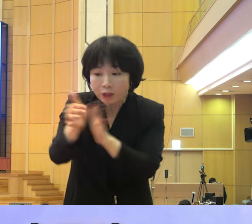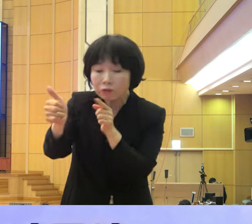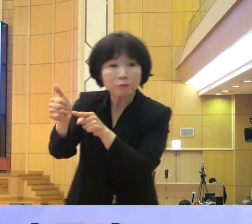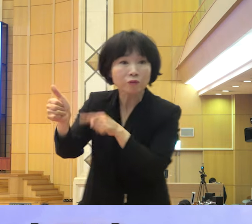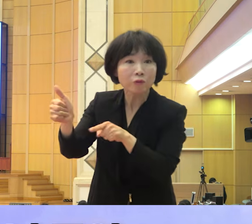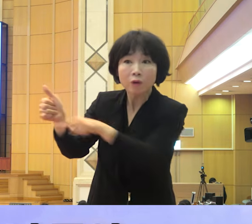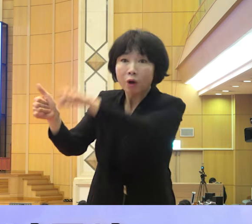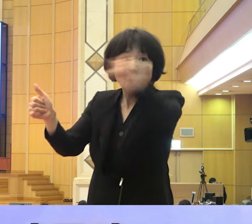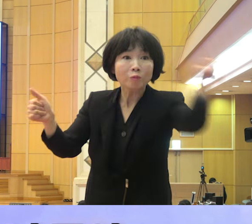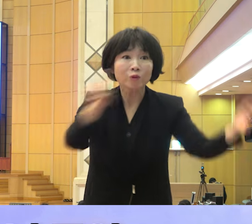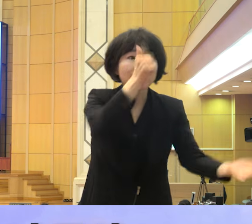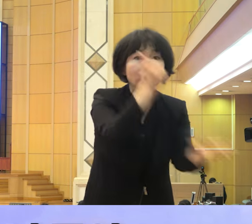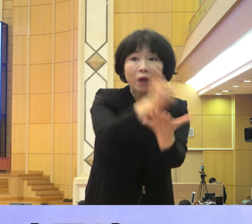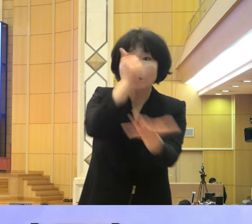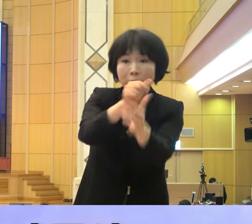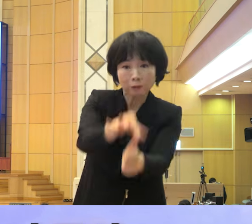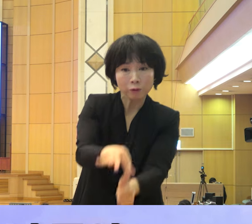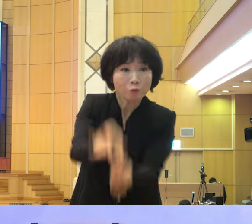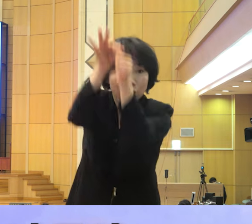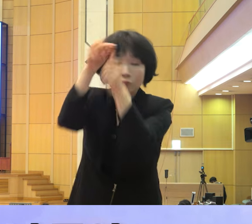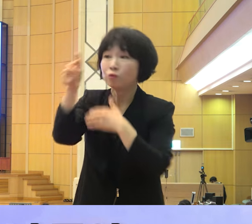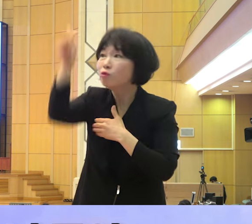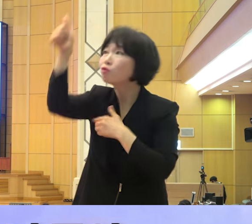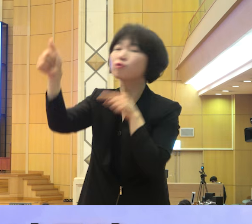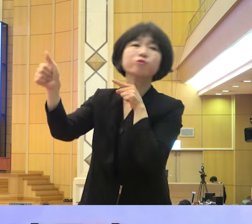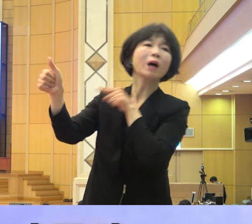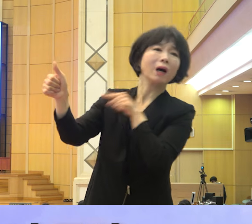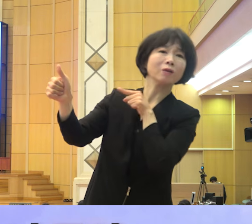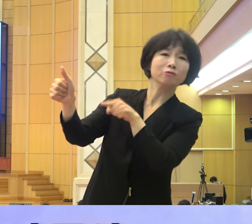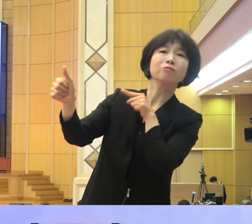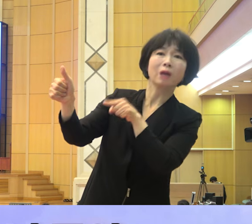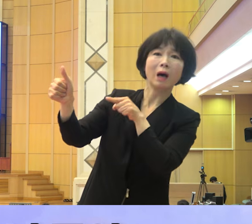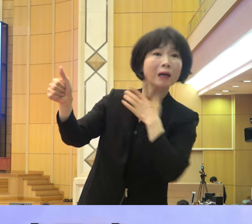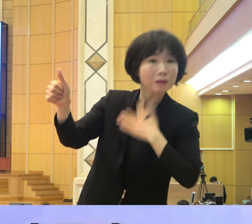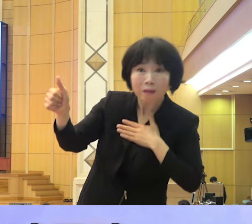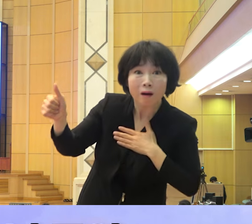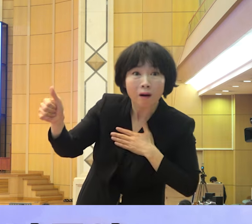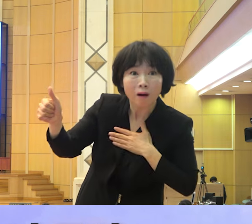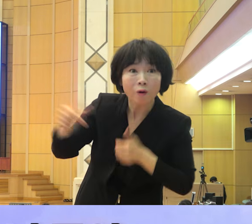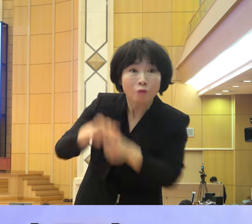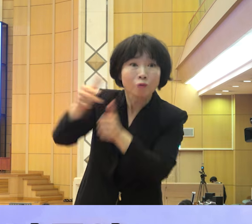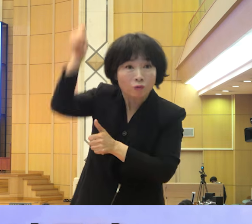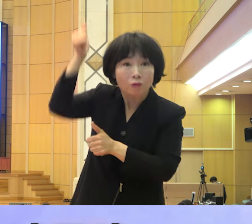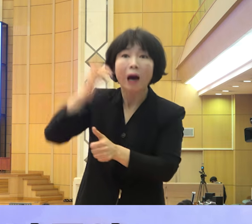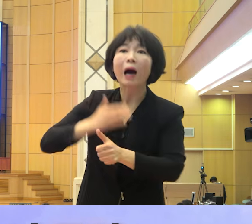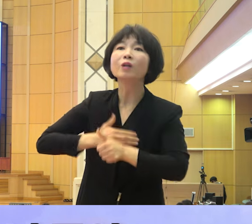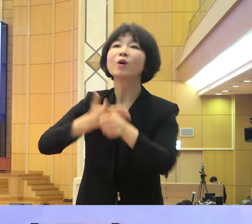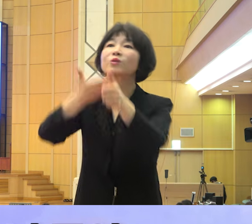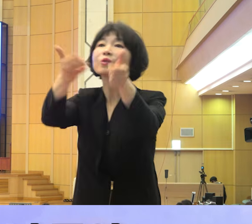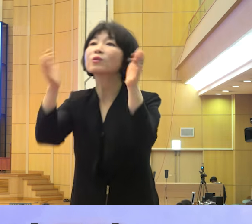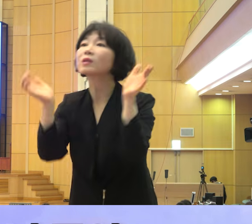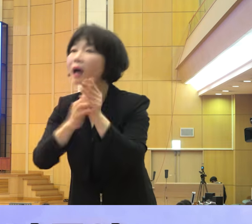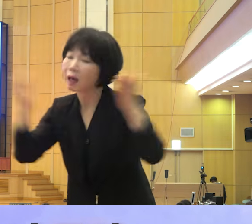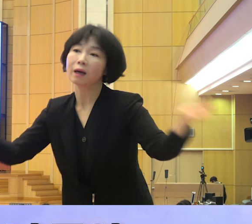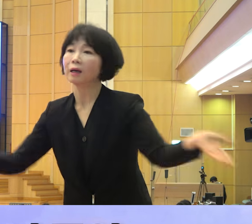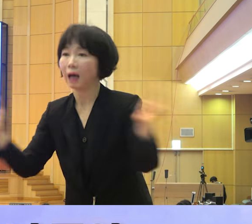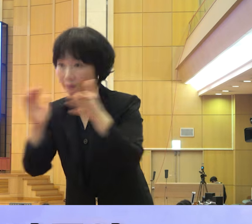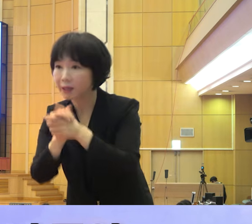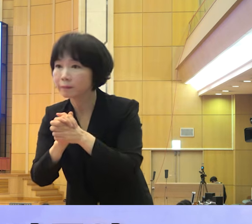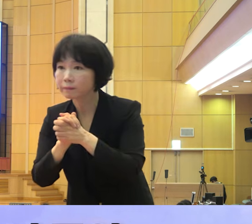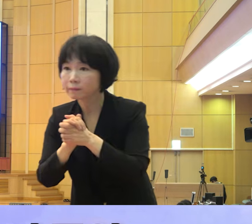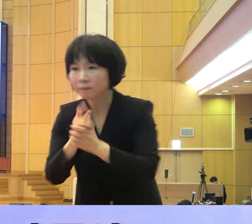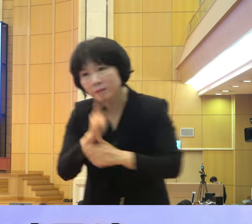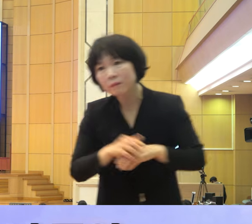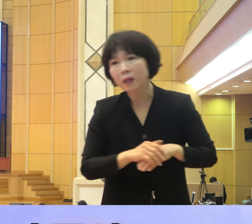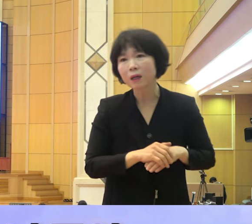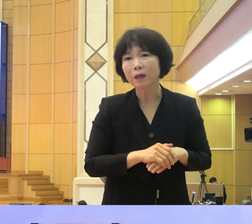우리 죄를 구원하시는 구세주라는 거예요. 예수는 구세주라는 걸 벌써 태어나기도 전에 구세주라는